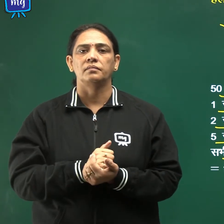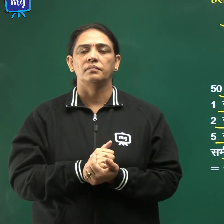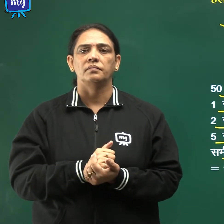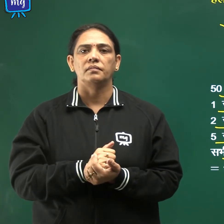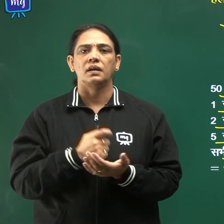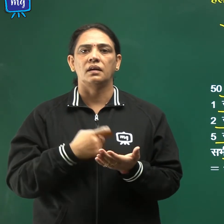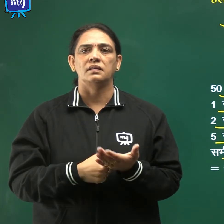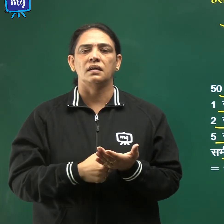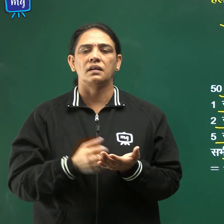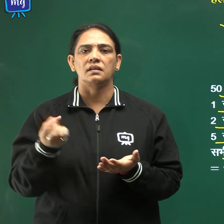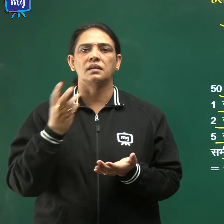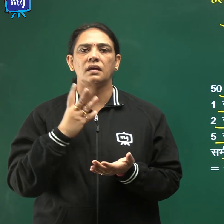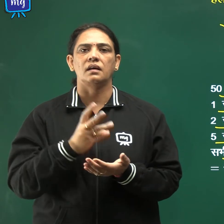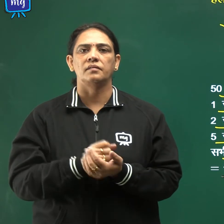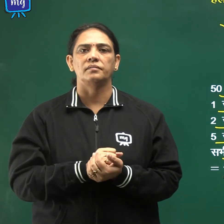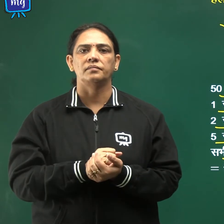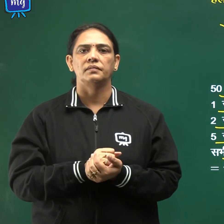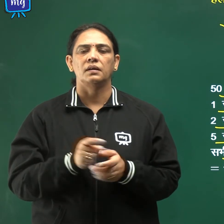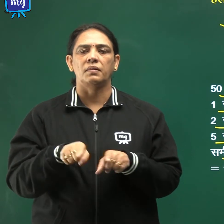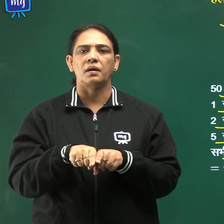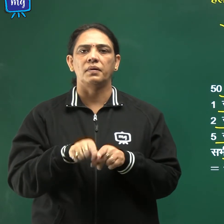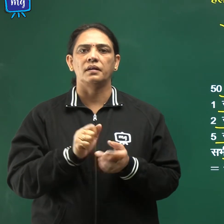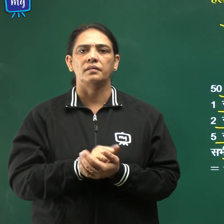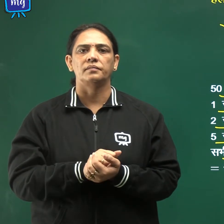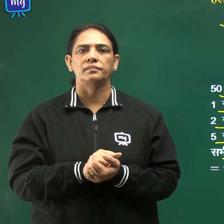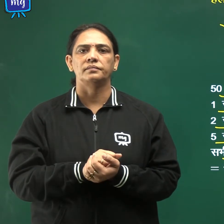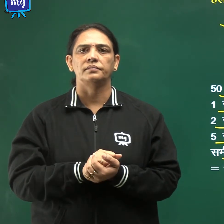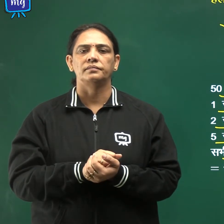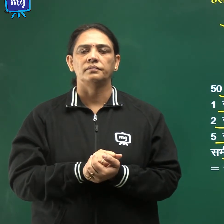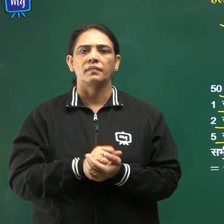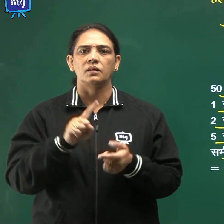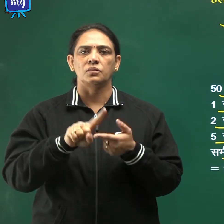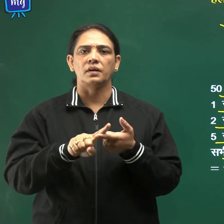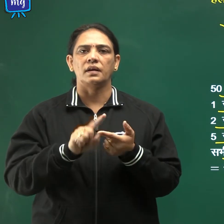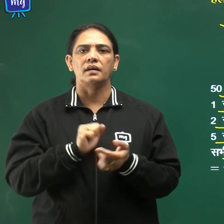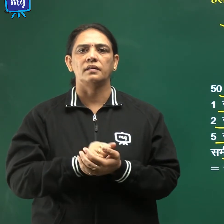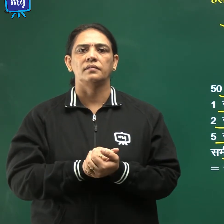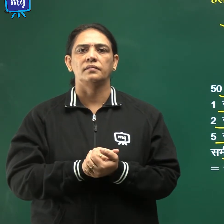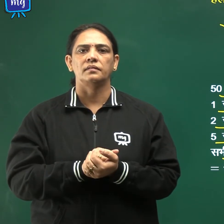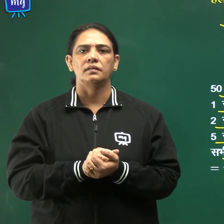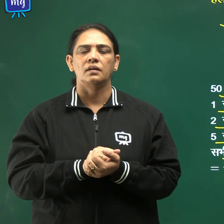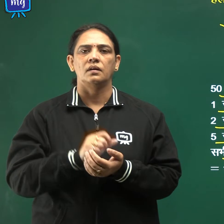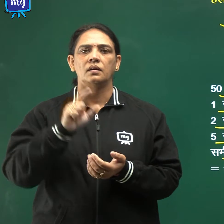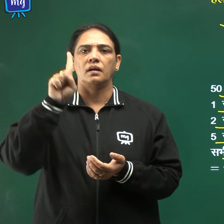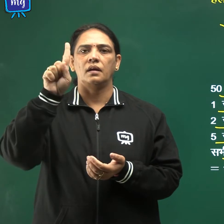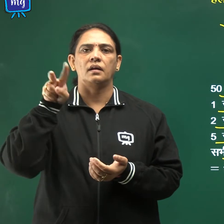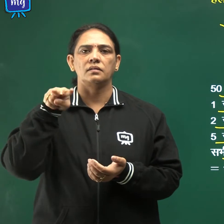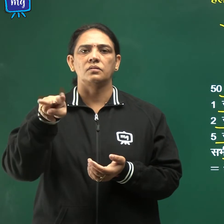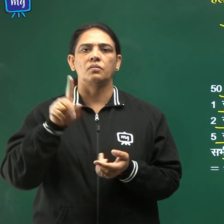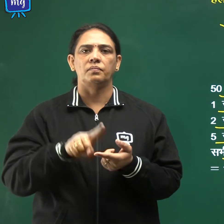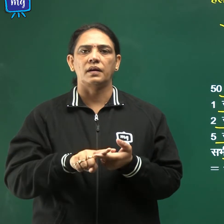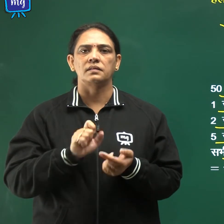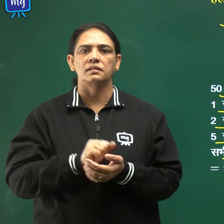के परिणामों की संख्या के बराबर से जोड़ेंगे सो प्लस